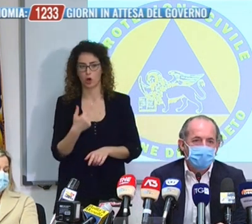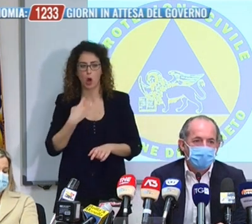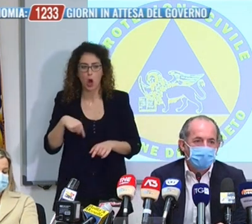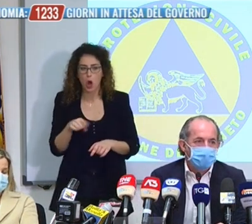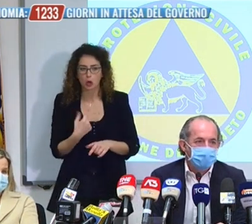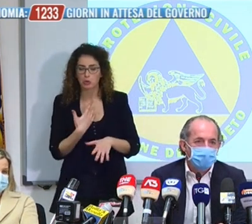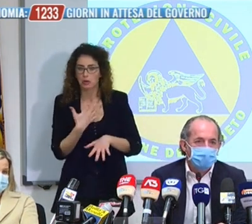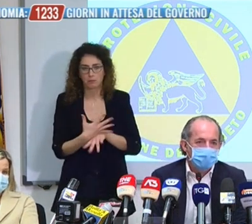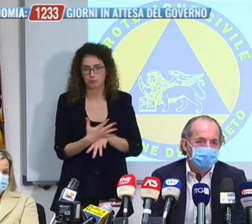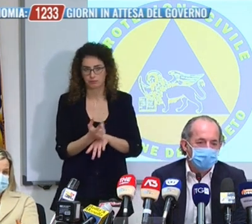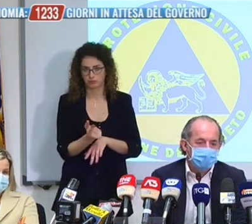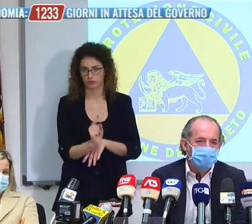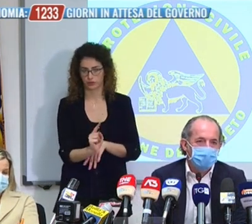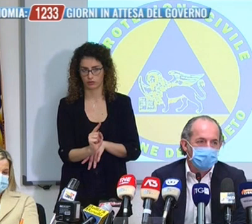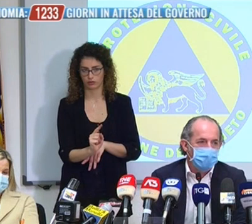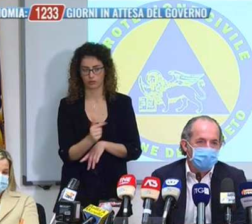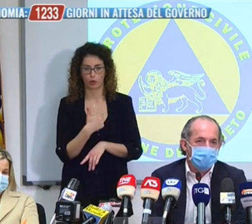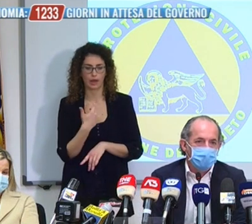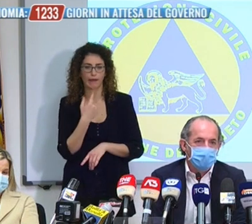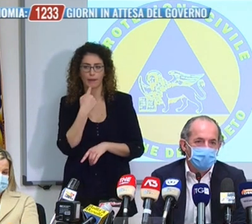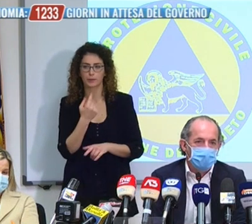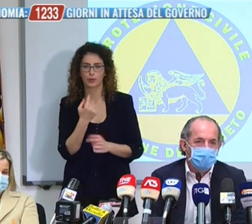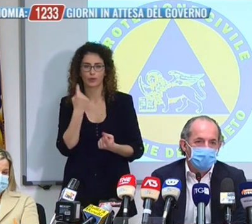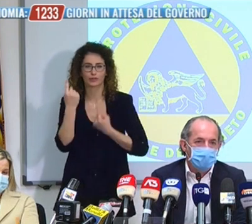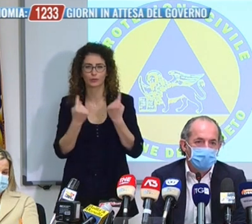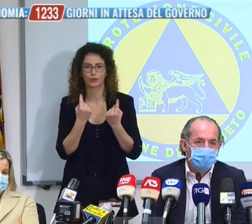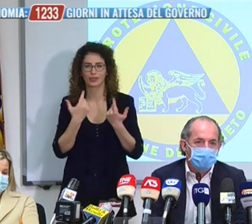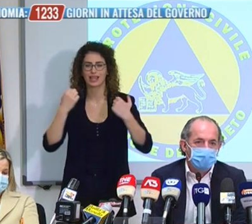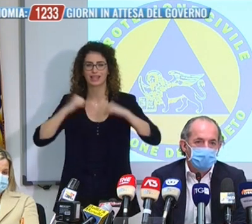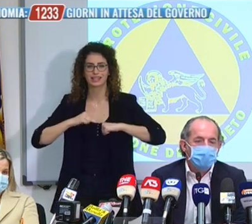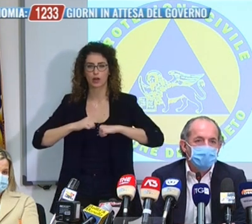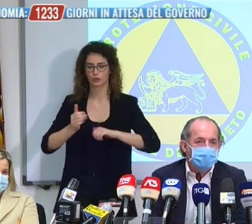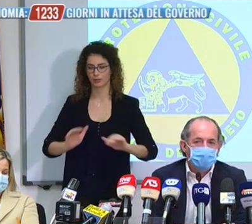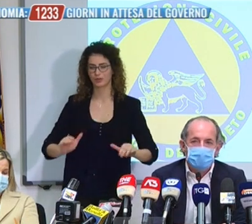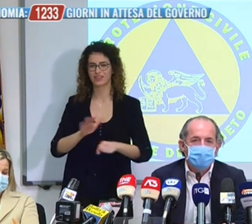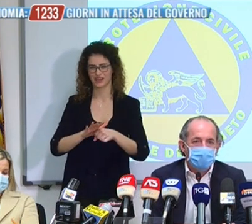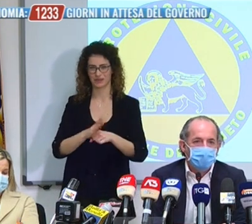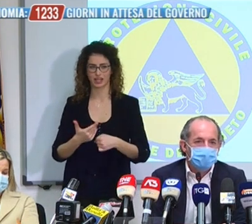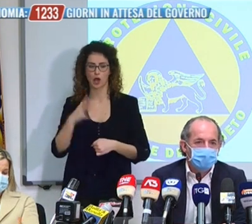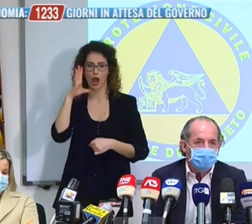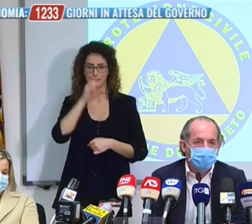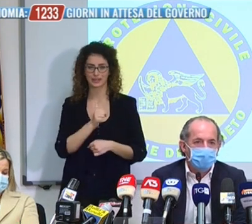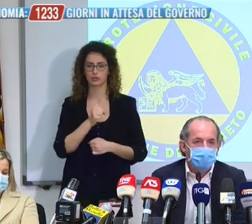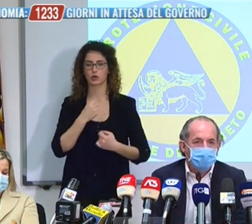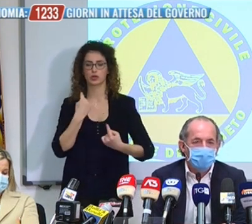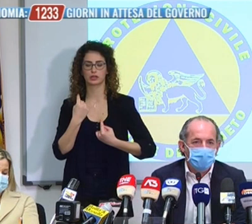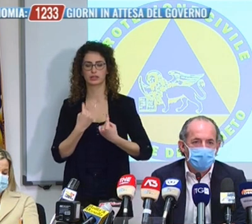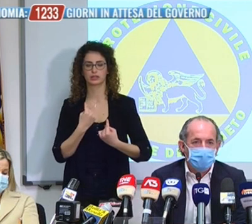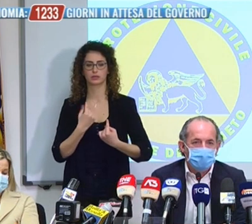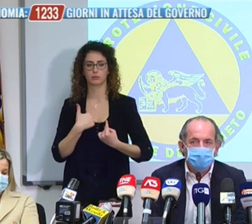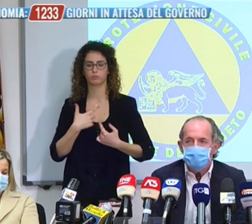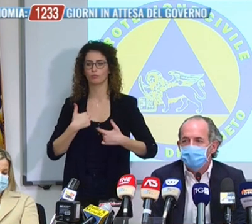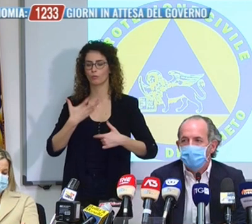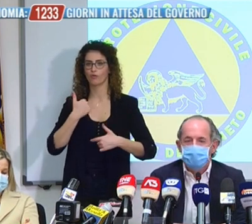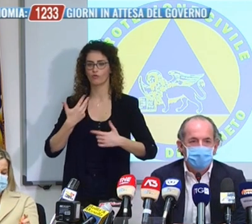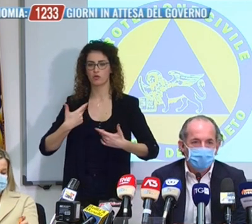di intervenire su questo. Stiamo parlando della salute dei bimbi e delle loro famiglie. Io capisco che atti eroici molti li vorrebbero fare,